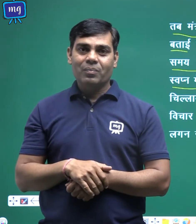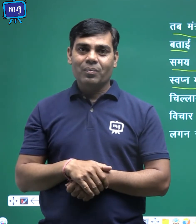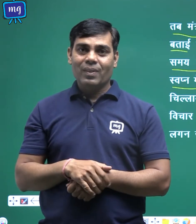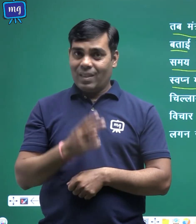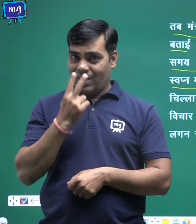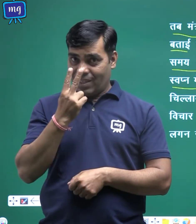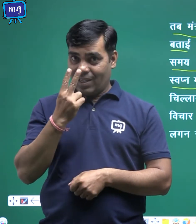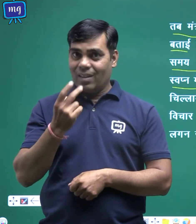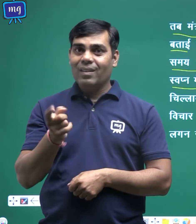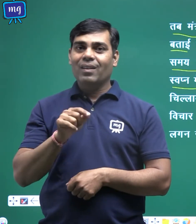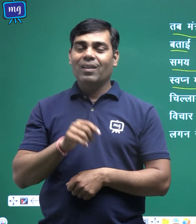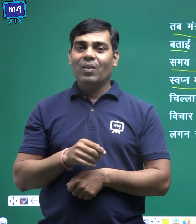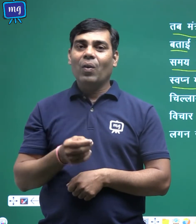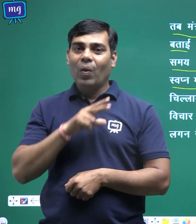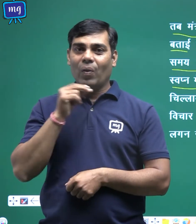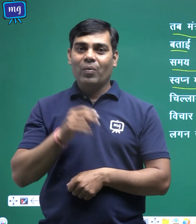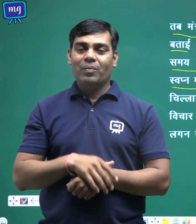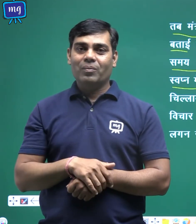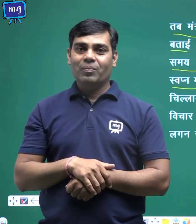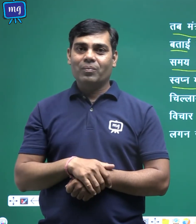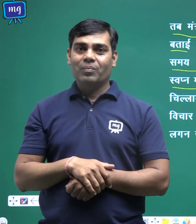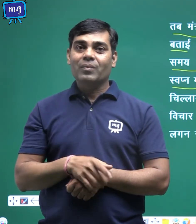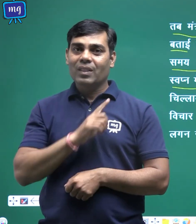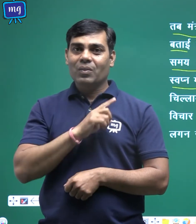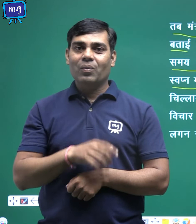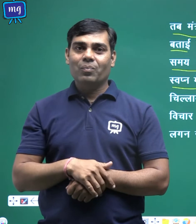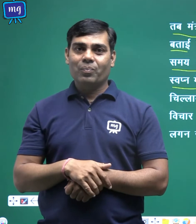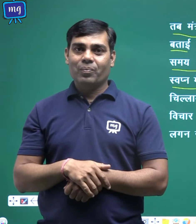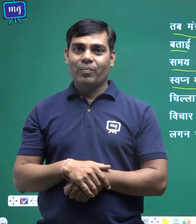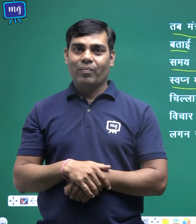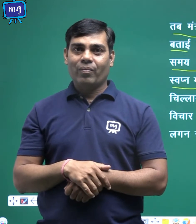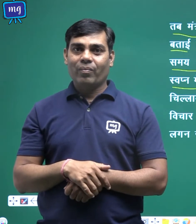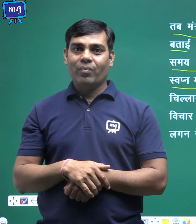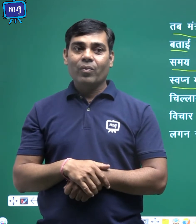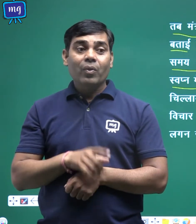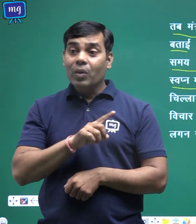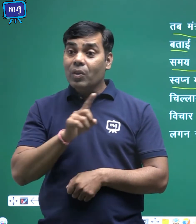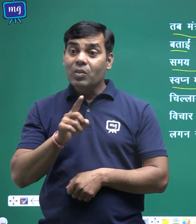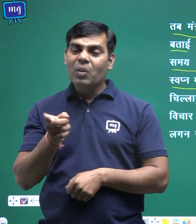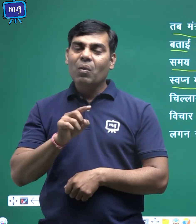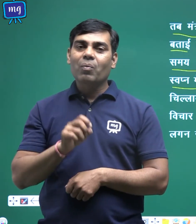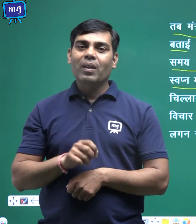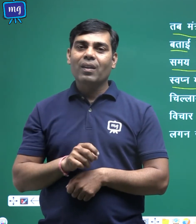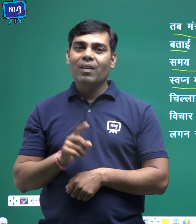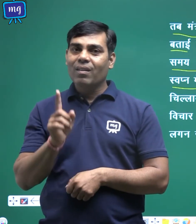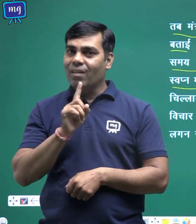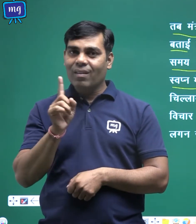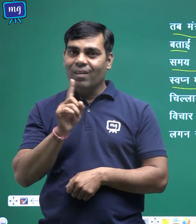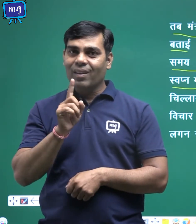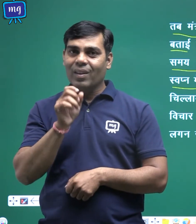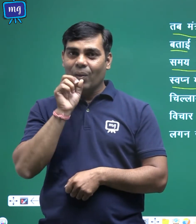देखा था और इसको किसी को भी नहीं बताया